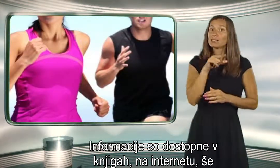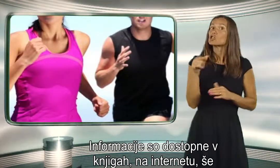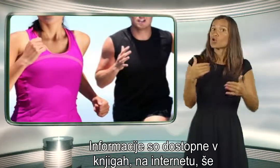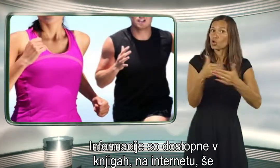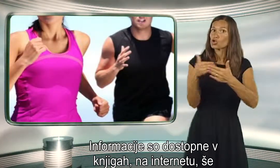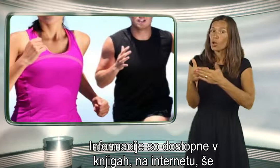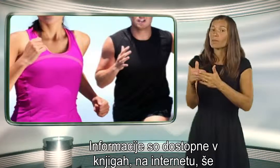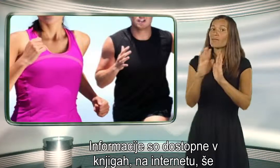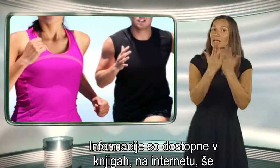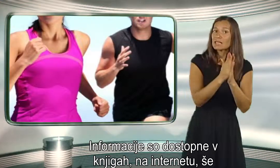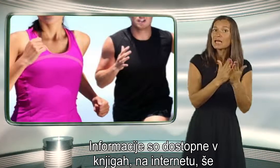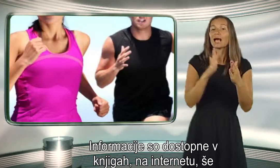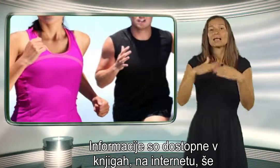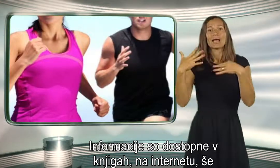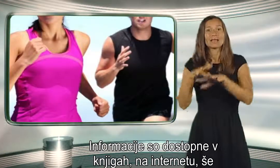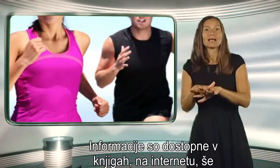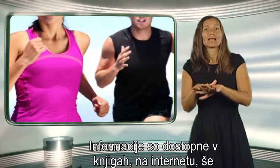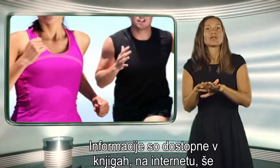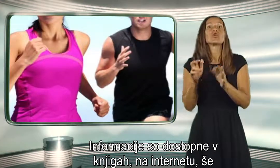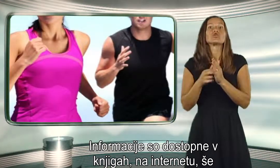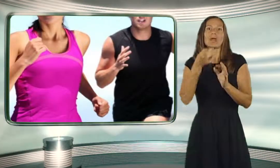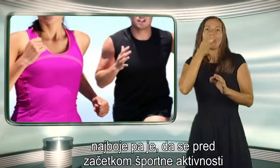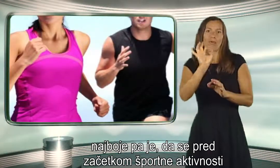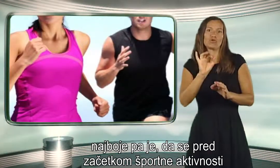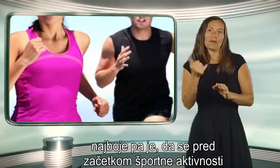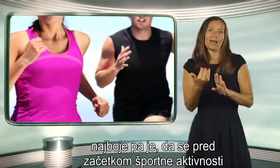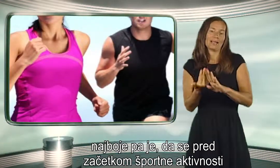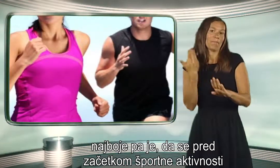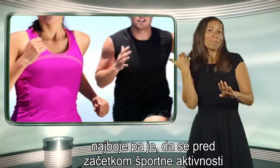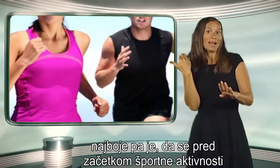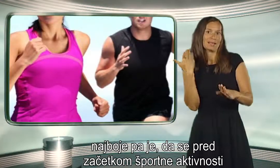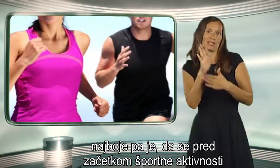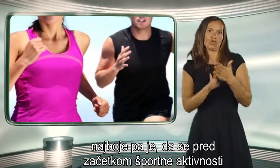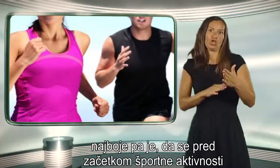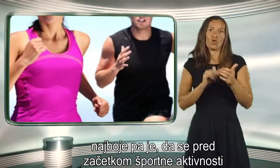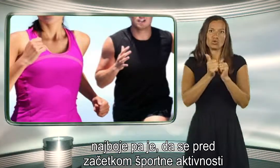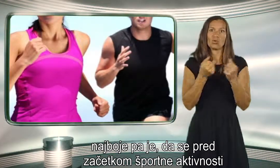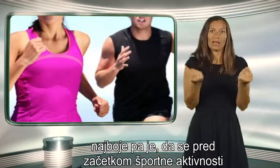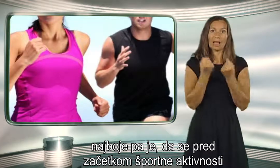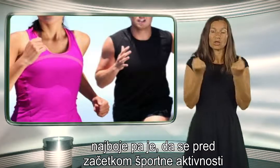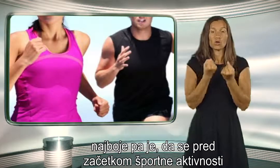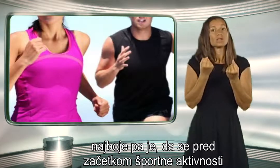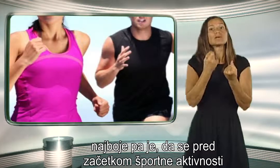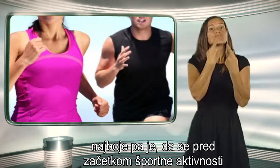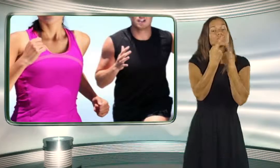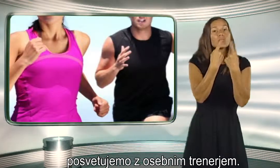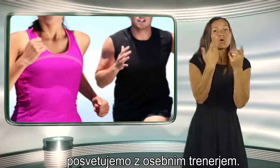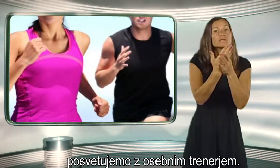Informacije so dostopne v knjigah, na internetu, še najbolje pa je, da se pred začetkom športne aktivnosti posvetujemo